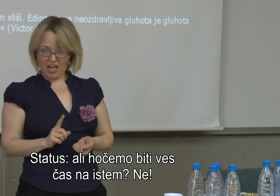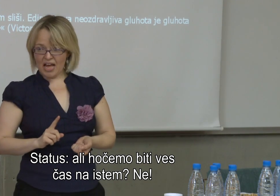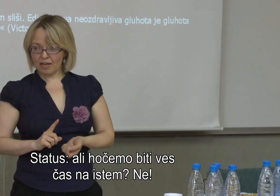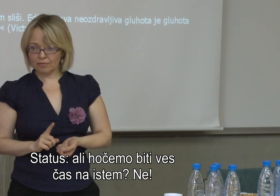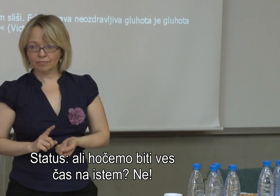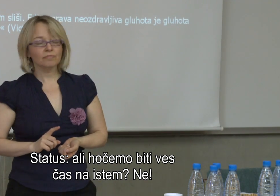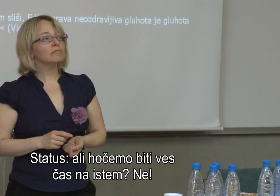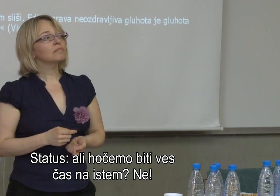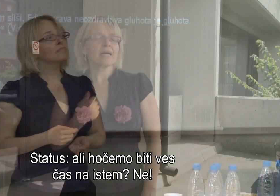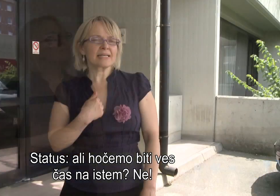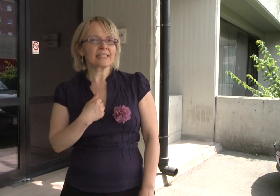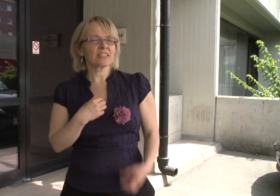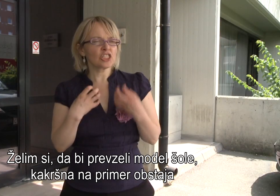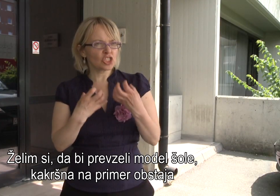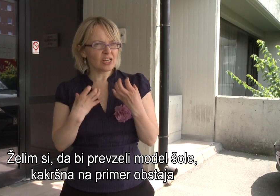A hočemo biti skos na lista?